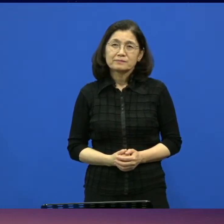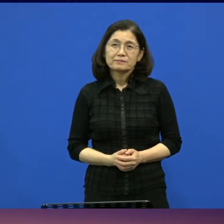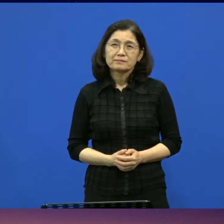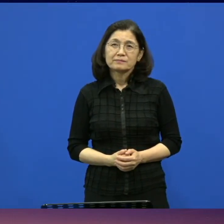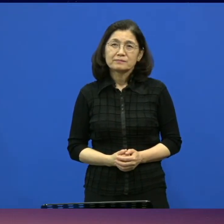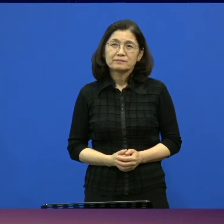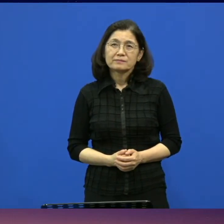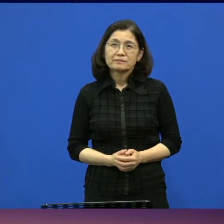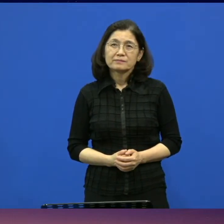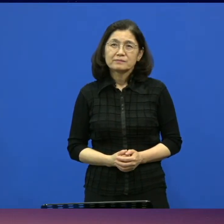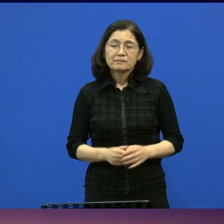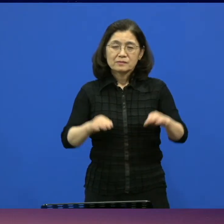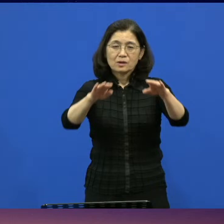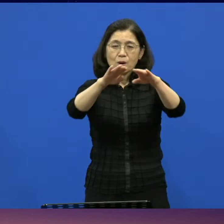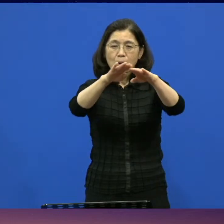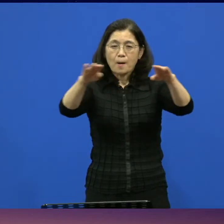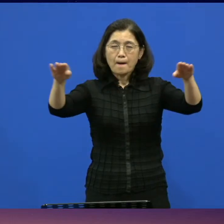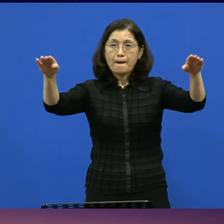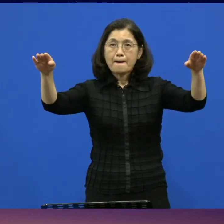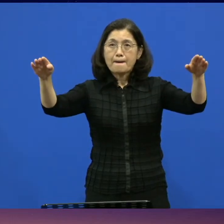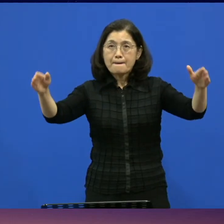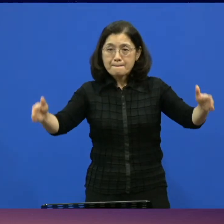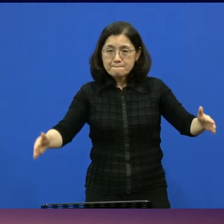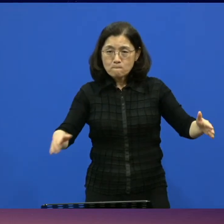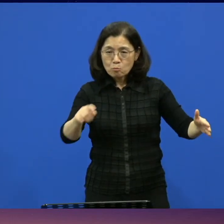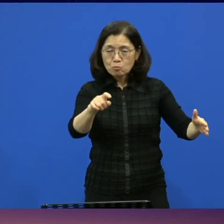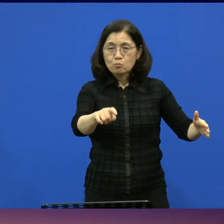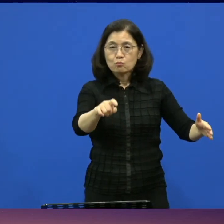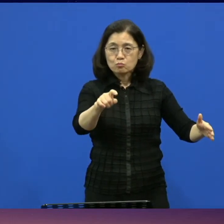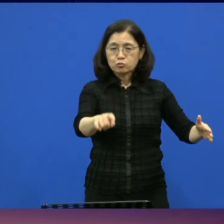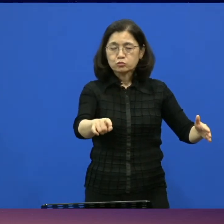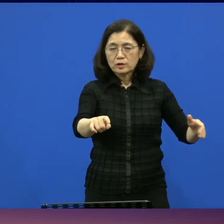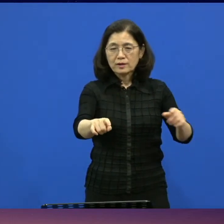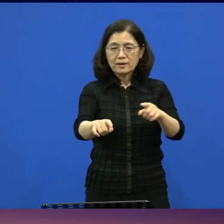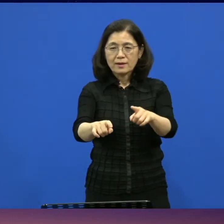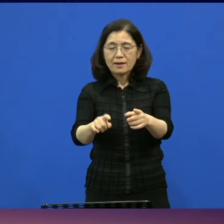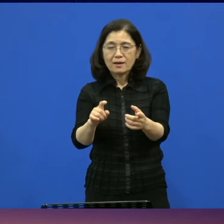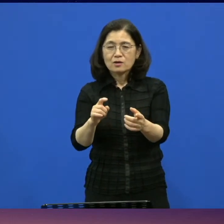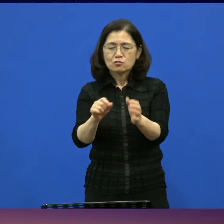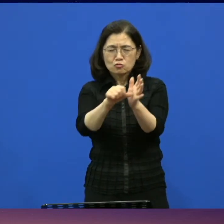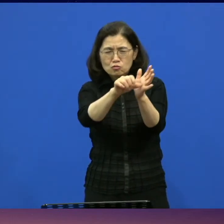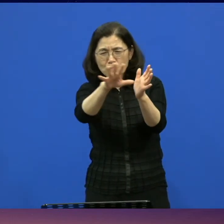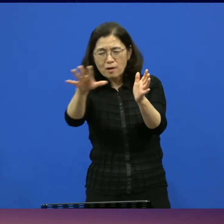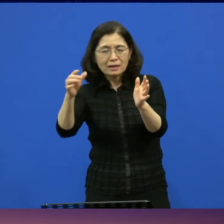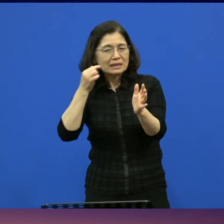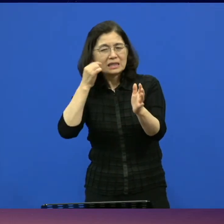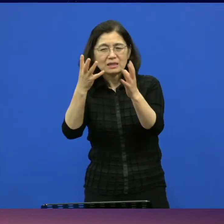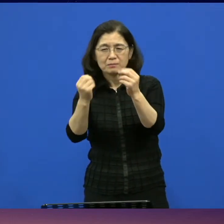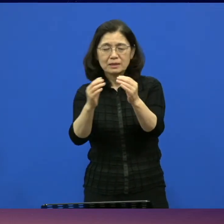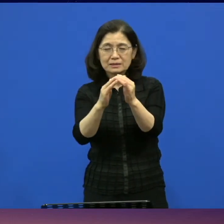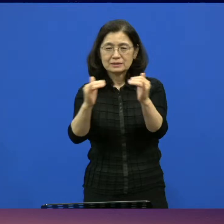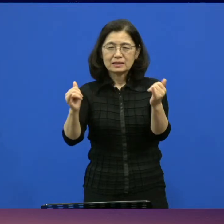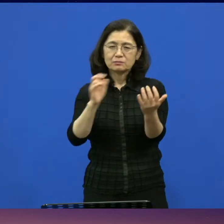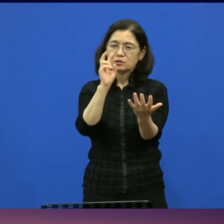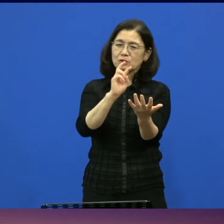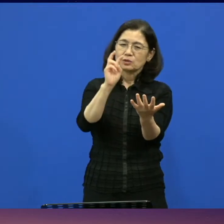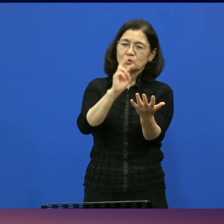근데 여러분, 그 무대에 며칠 후면 다른 아이돌이 또 쇼를 해요.